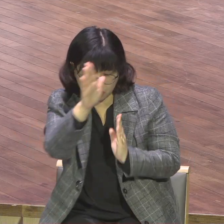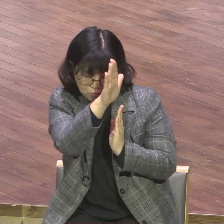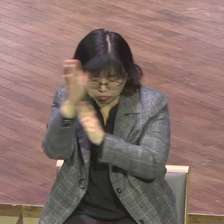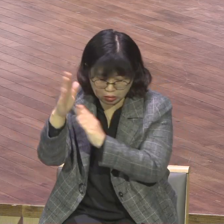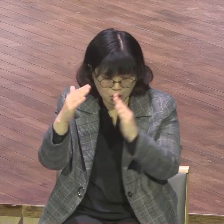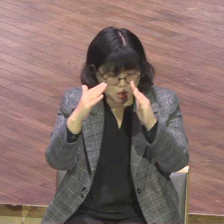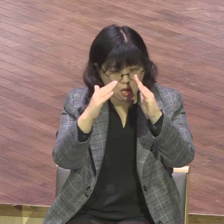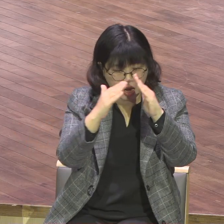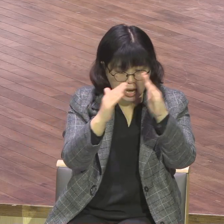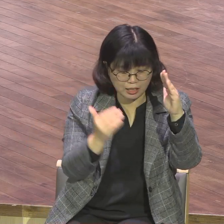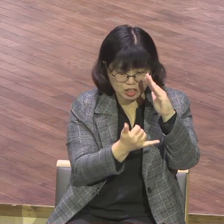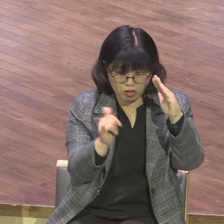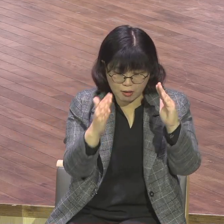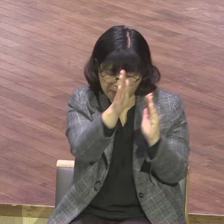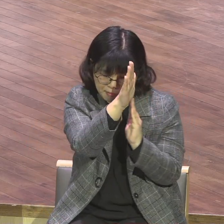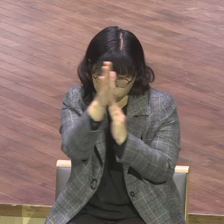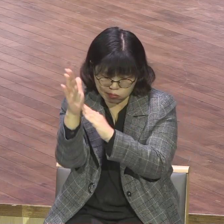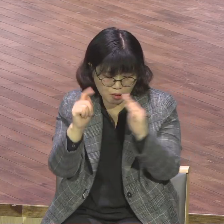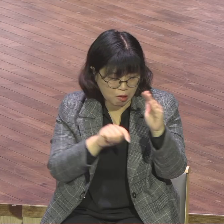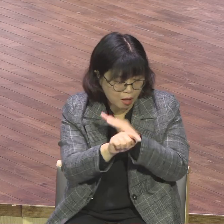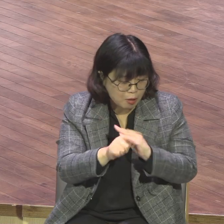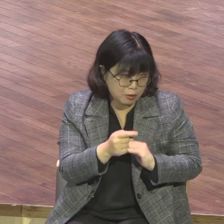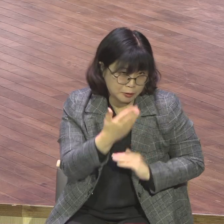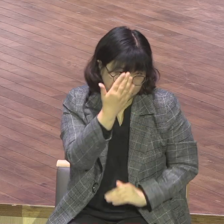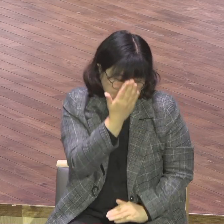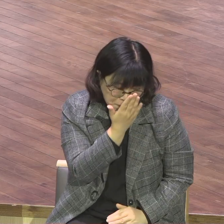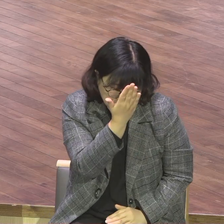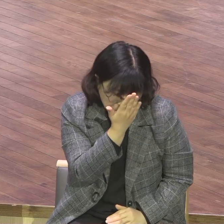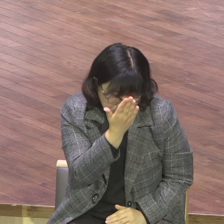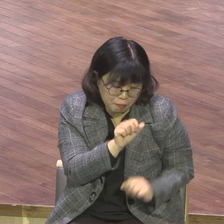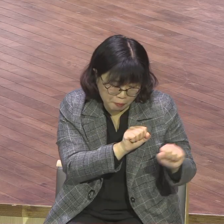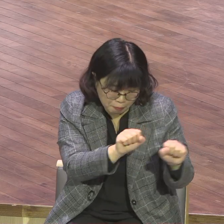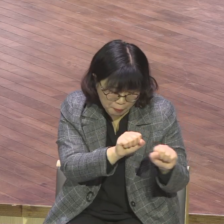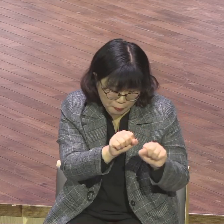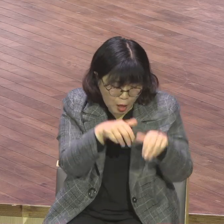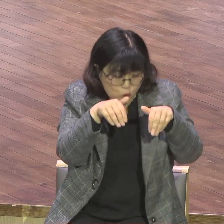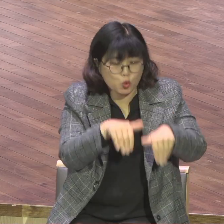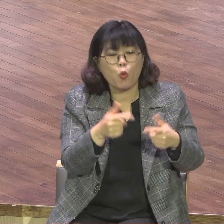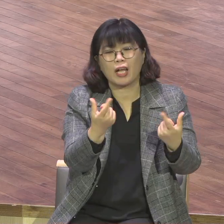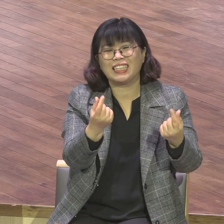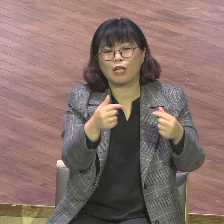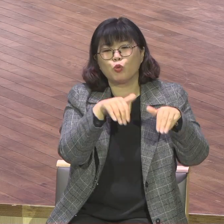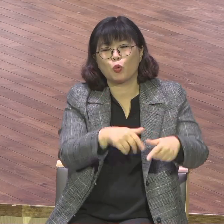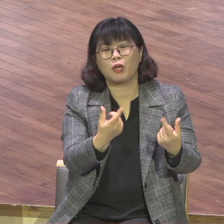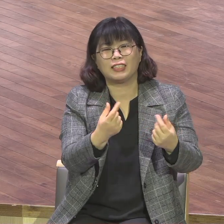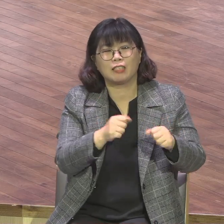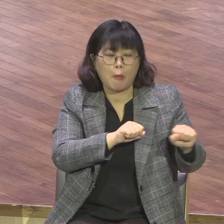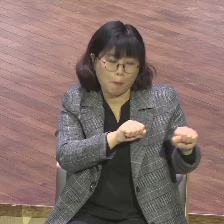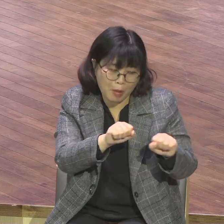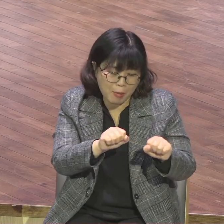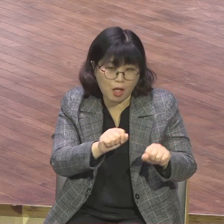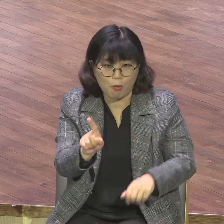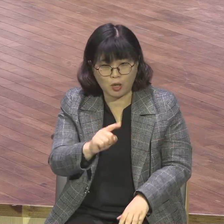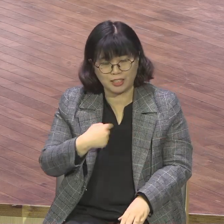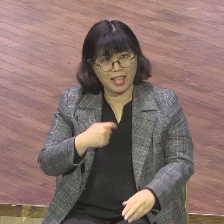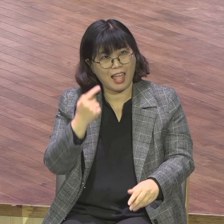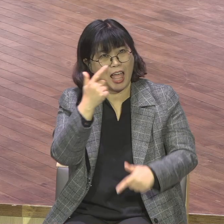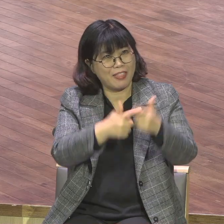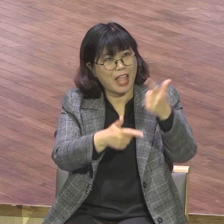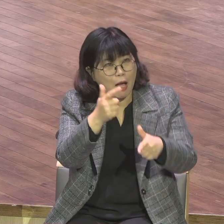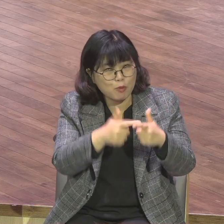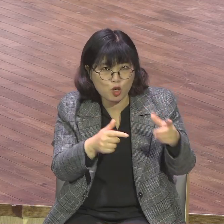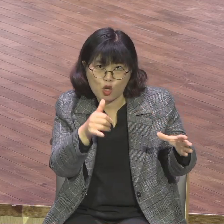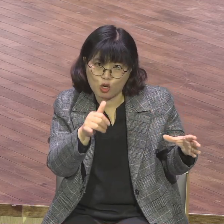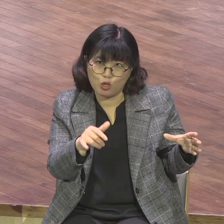막 어려운 힘든 건 내가 알아서 찾아서 다 하고. 저는 집에 들어가면 부지런히 바쁩니다. 물 줘야 되고 막 술 지켜야 되고